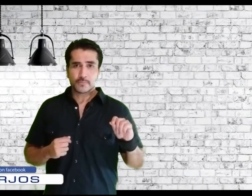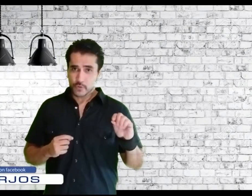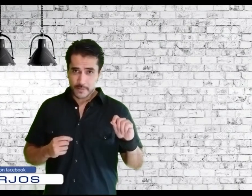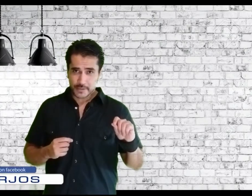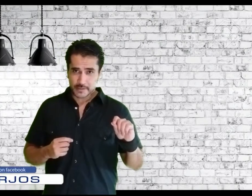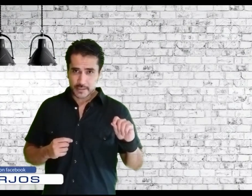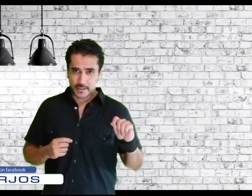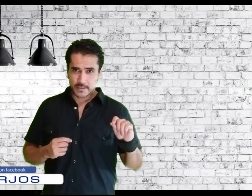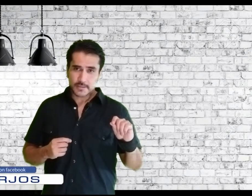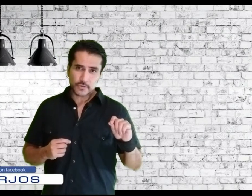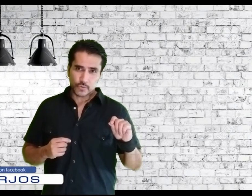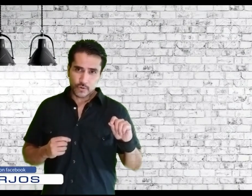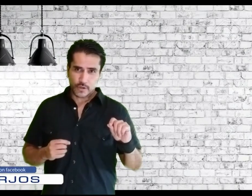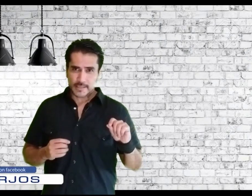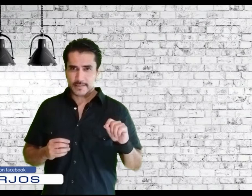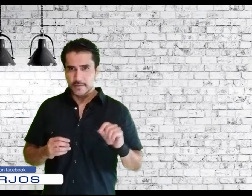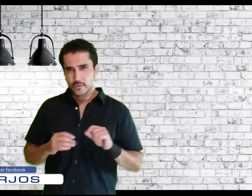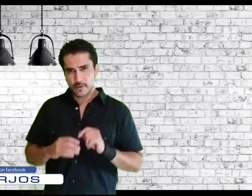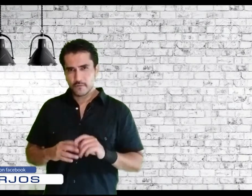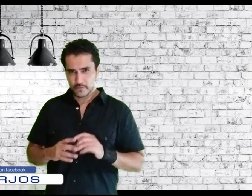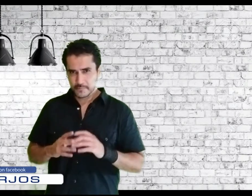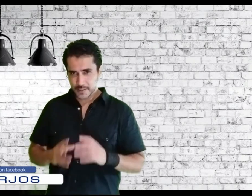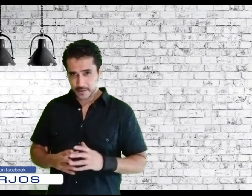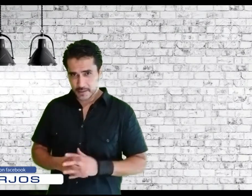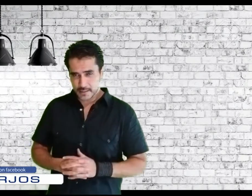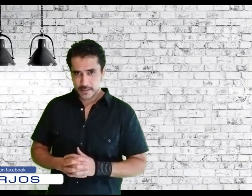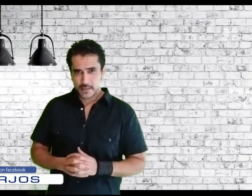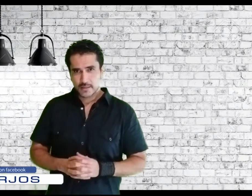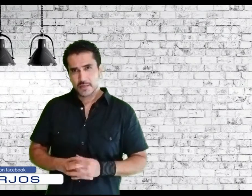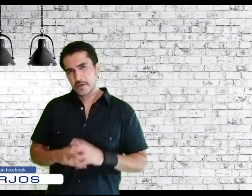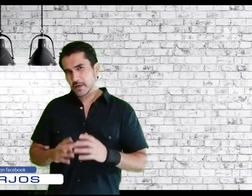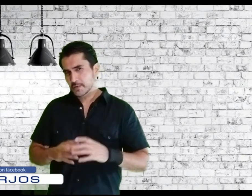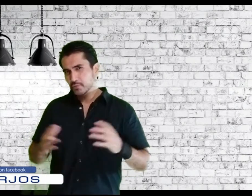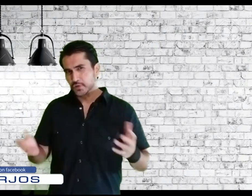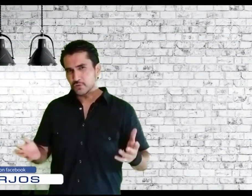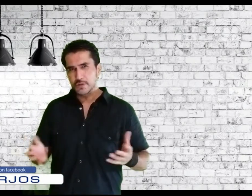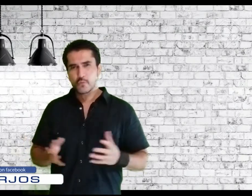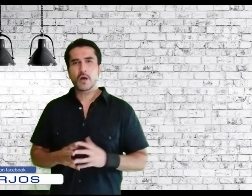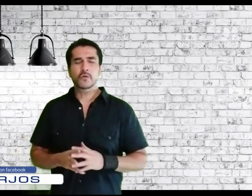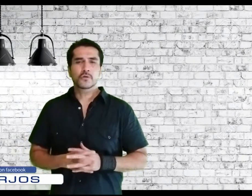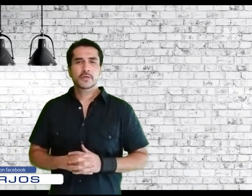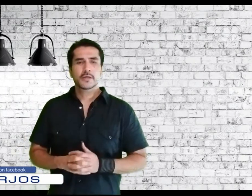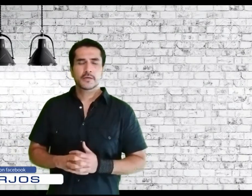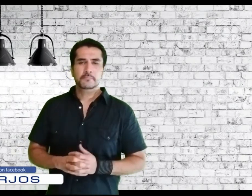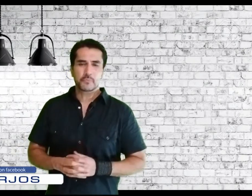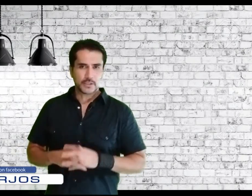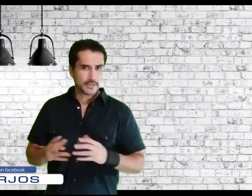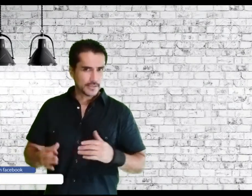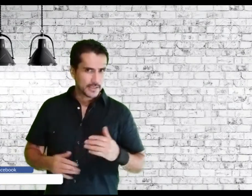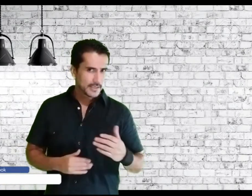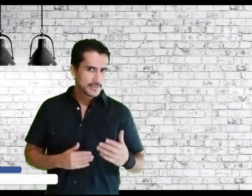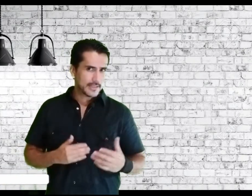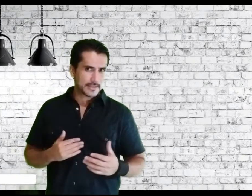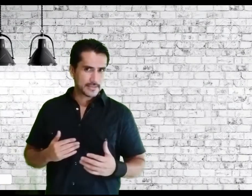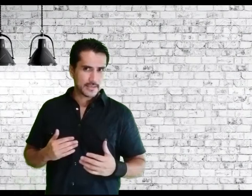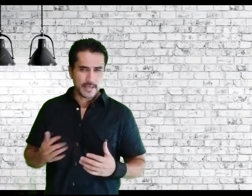puede aprender si tú logras de alguna forma practicar y llevar el proceso adecuado. Vamos a tratar en estas